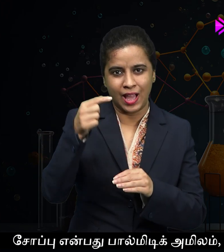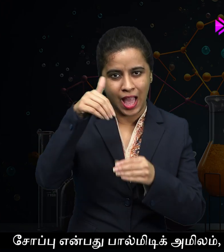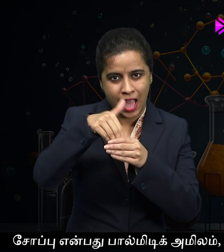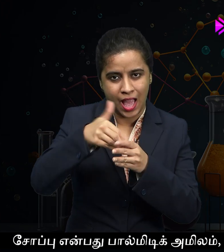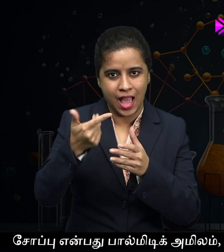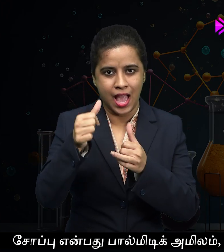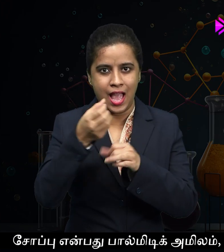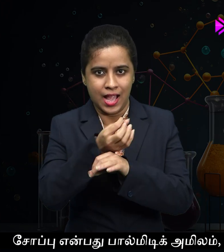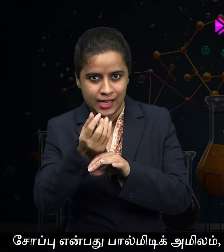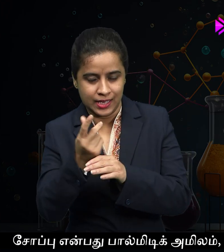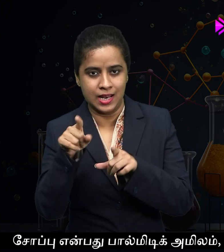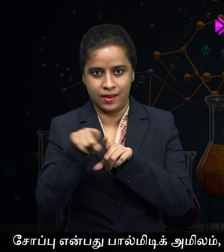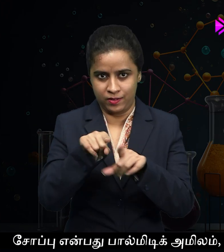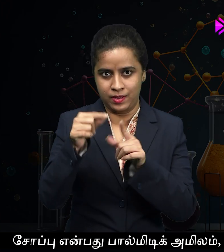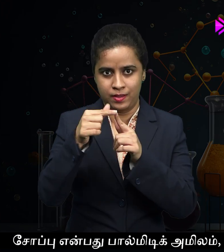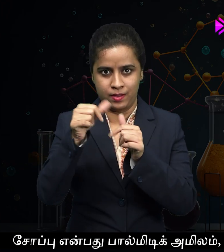பால்மிட்டிக் அமிலம்,